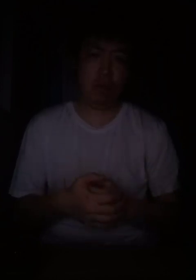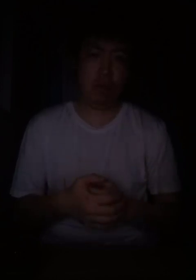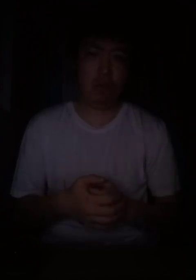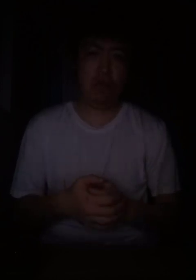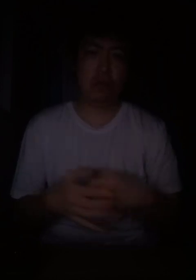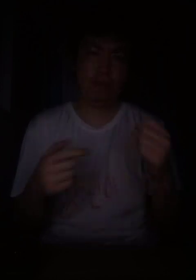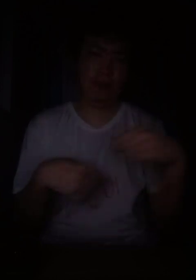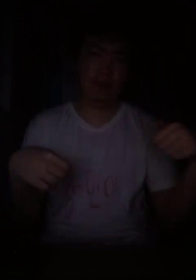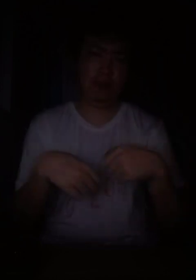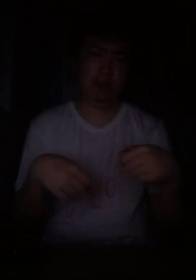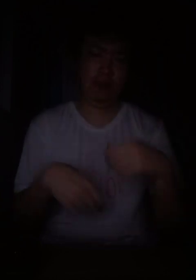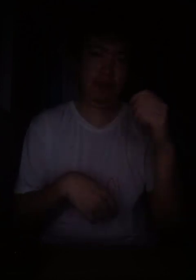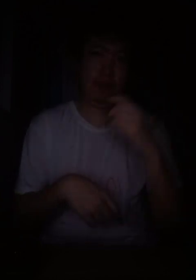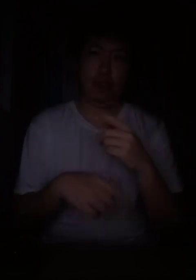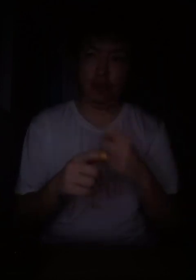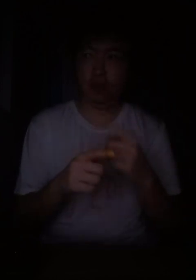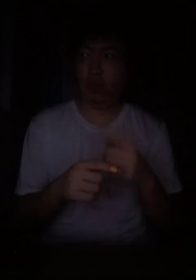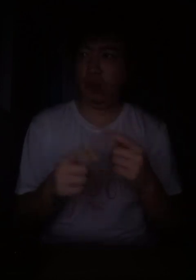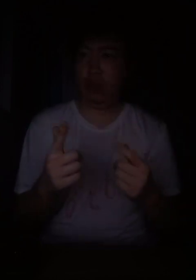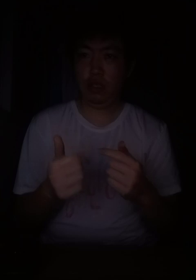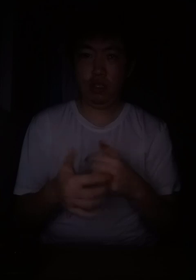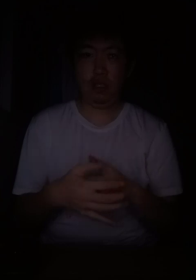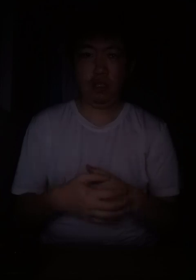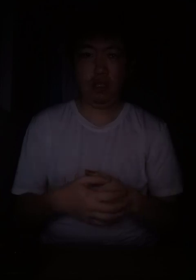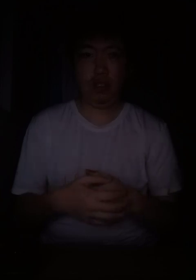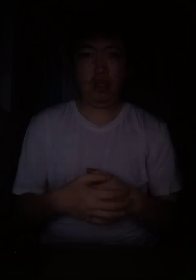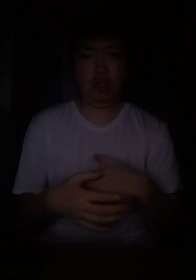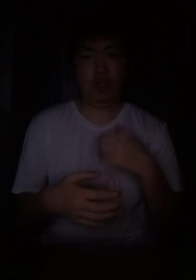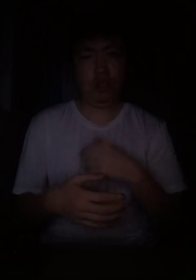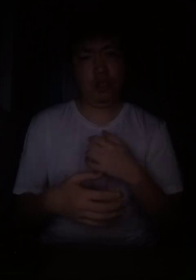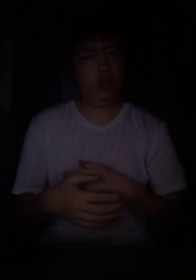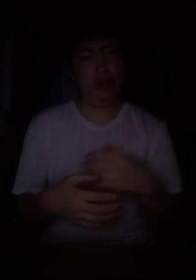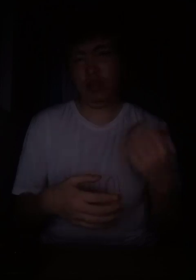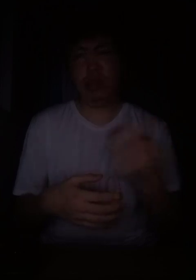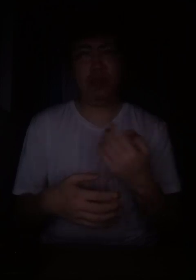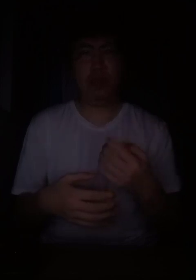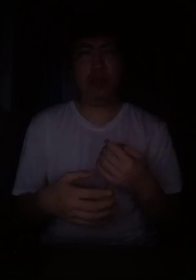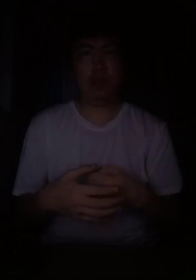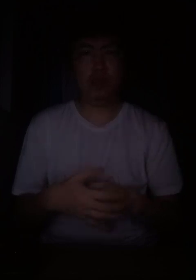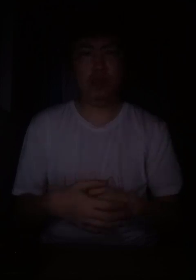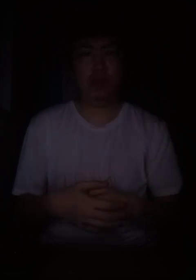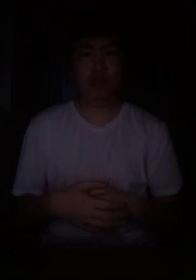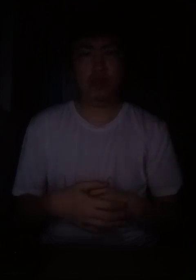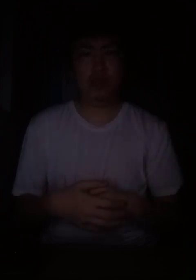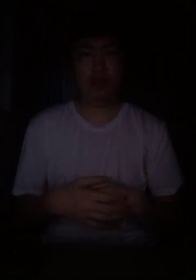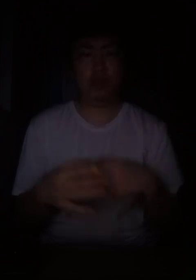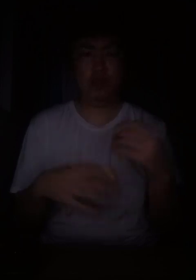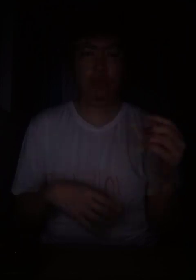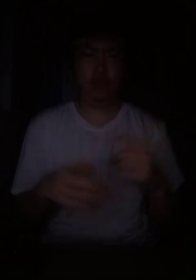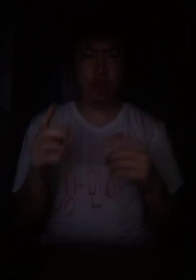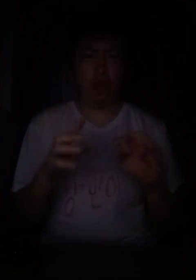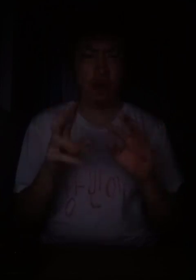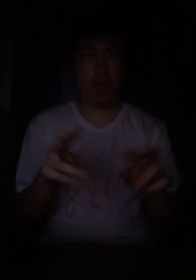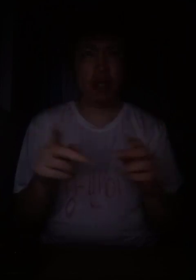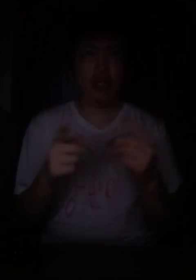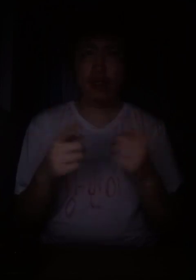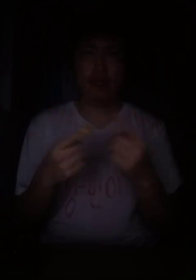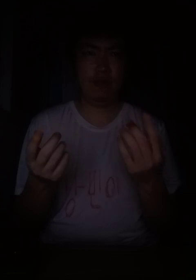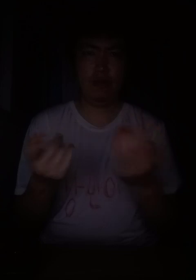동물학대를 방조한 그런 네. 경우도 미미한 처벌은 받지만 네. 투견에 참여해서 돈을 건 사람들은 도박 외에는 네. 동물보호법상으로는